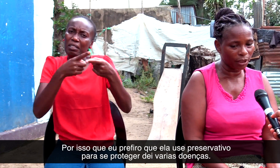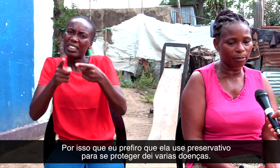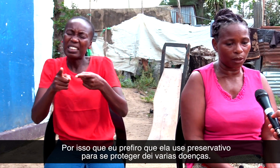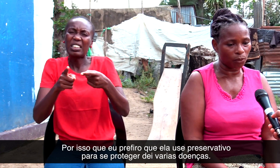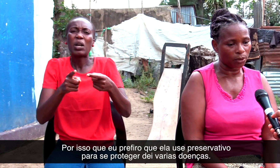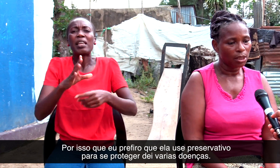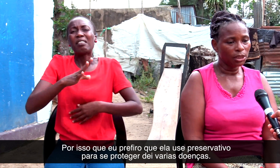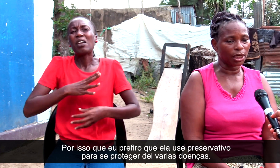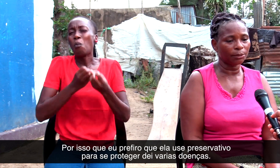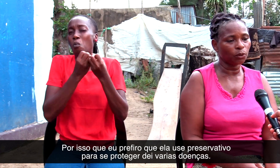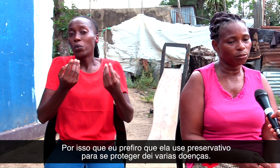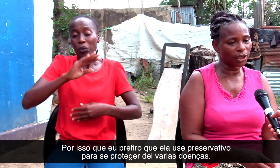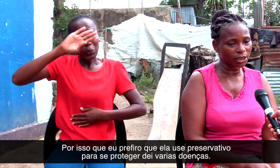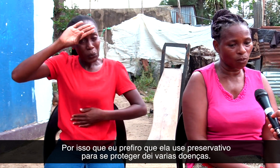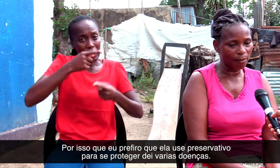várias doenças.